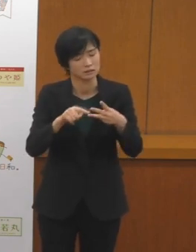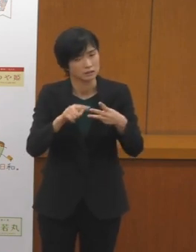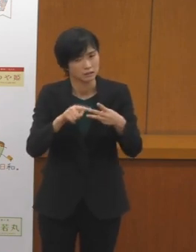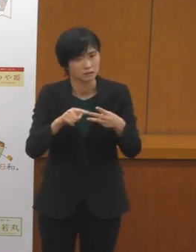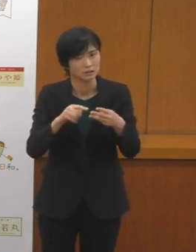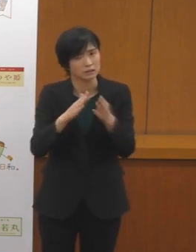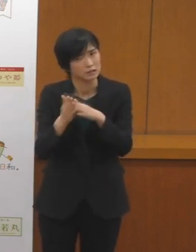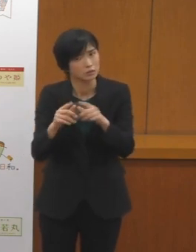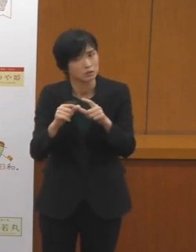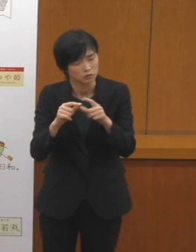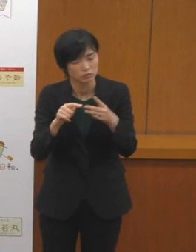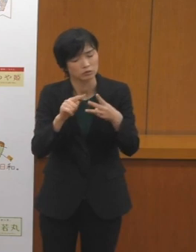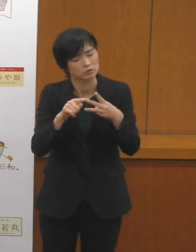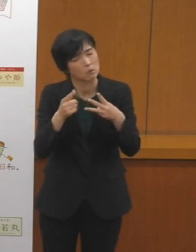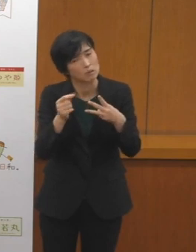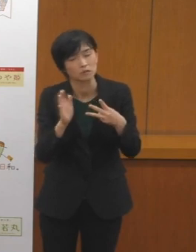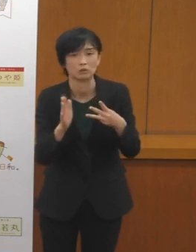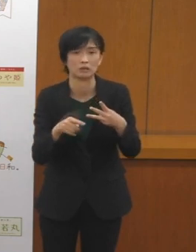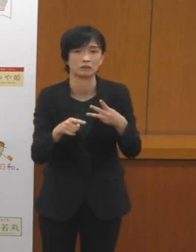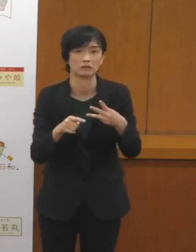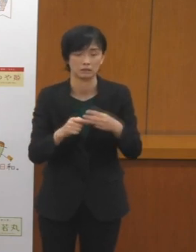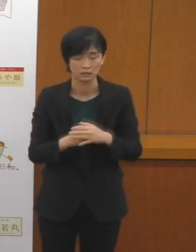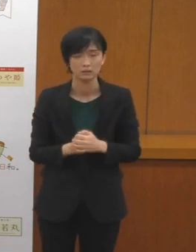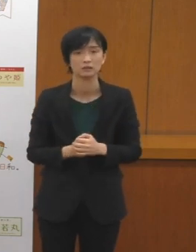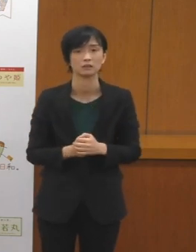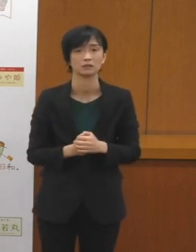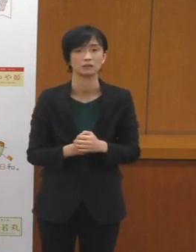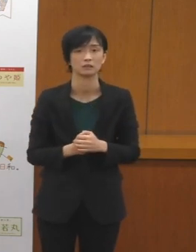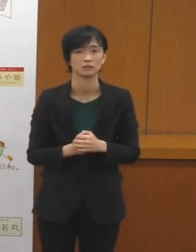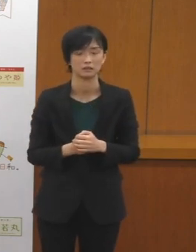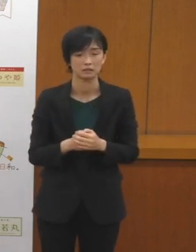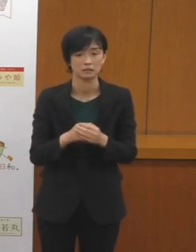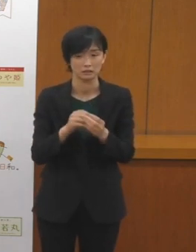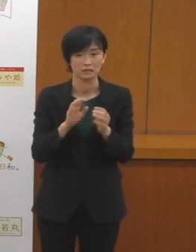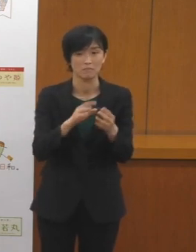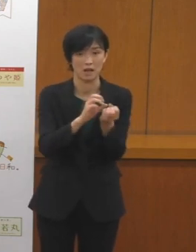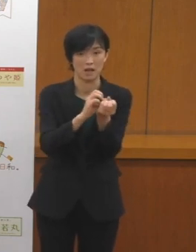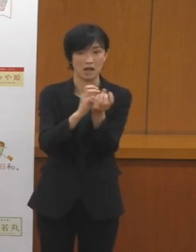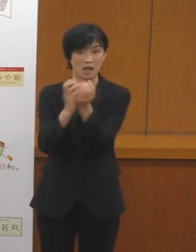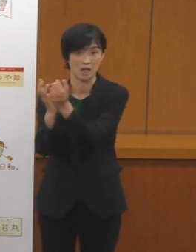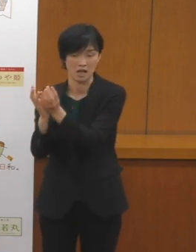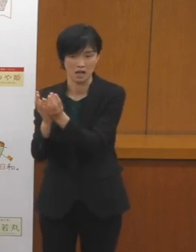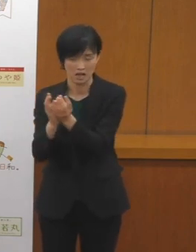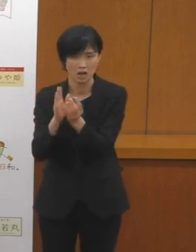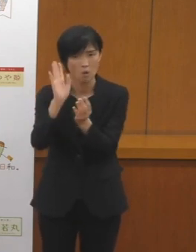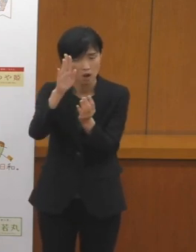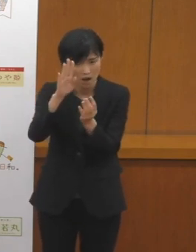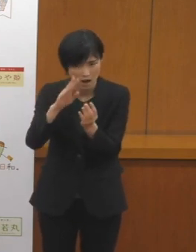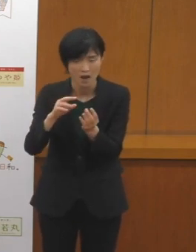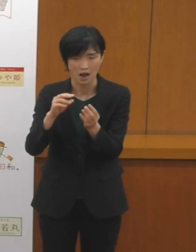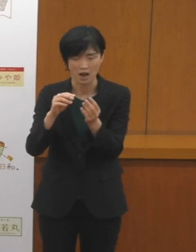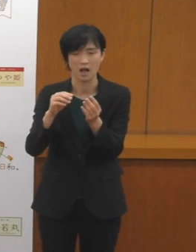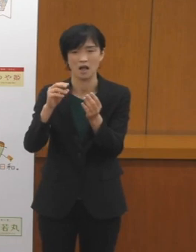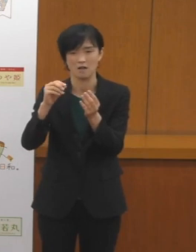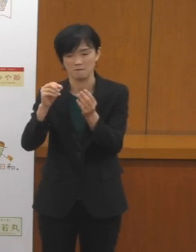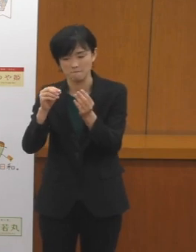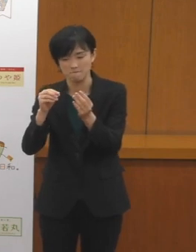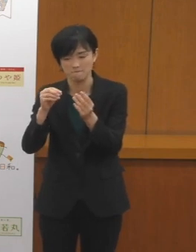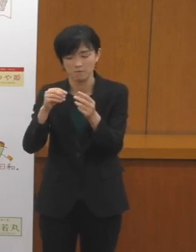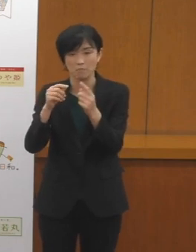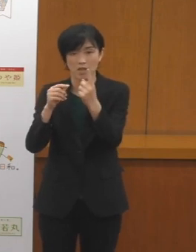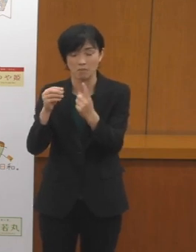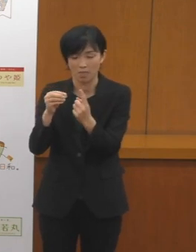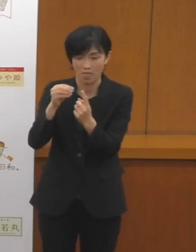同程度の影響と考えられます花の時期を迎えており受粉して澪をつける作業